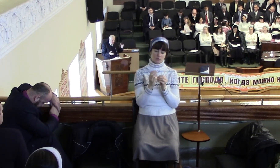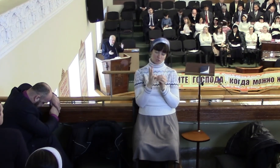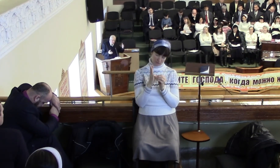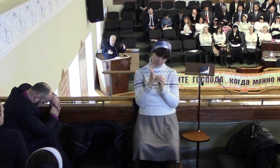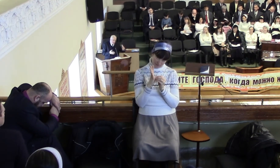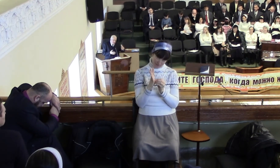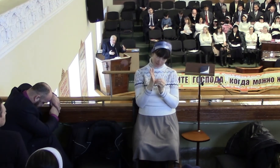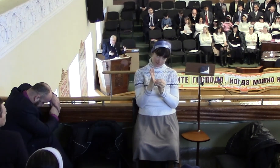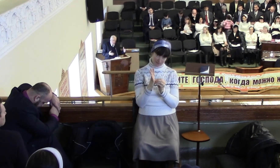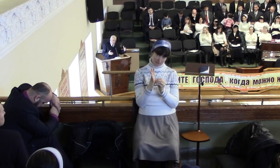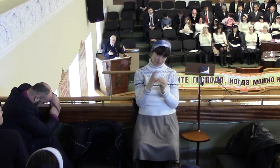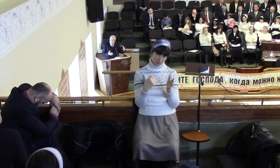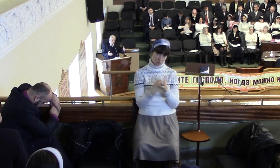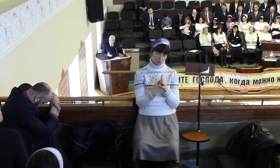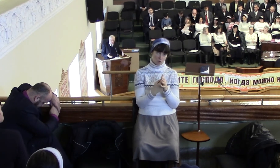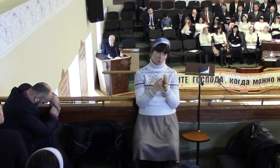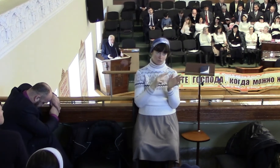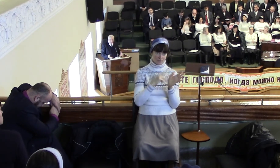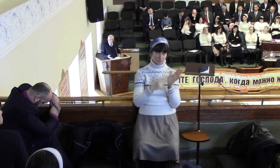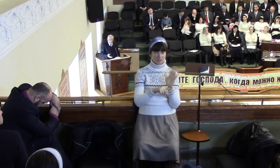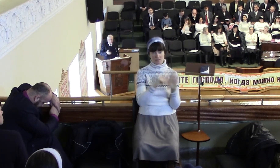Смотрите, как надо с этим веком